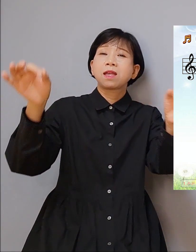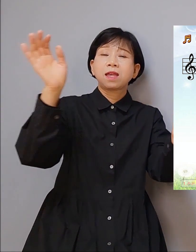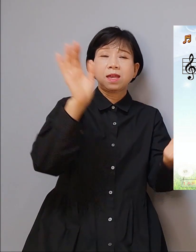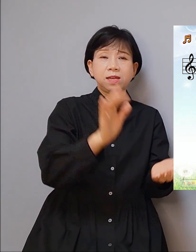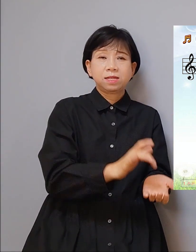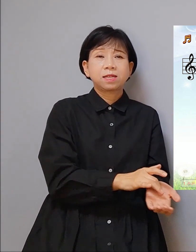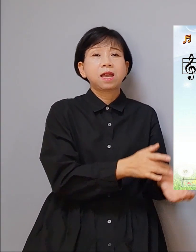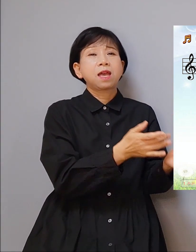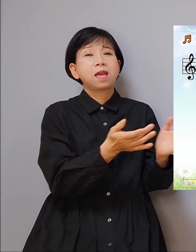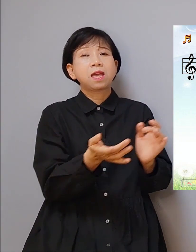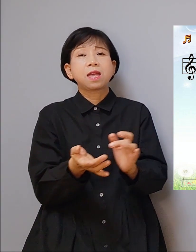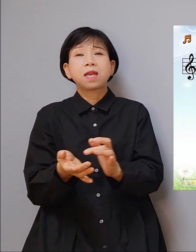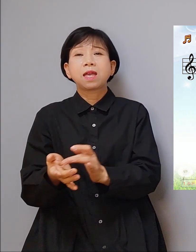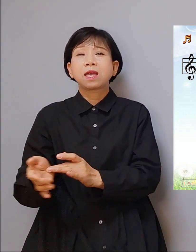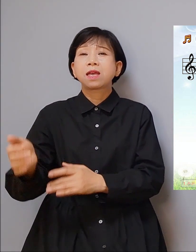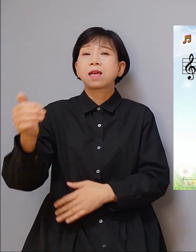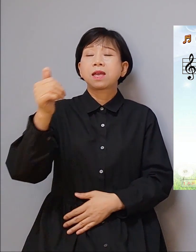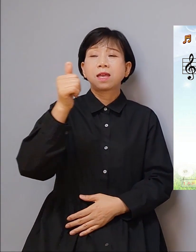부르네.